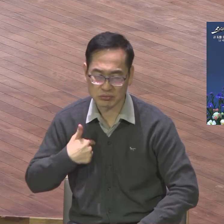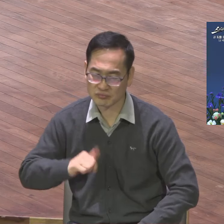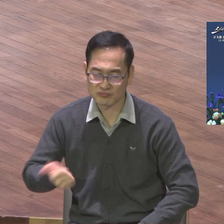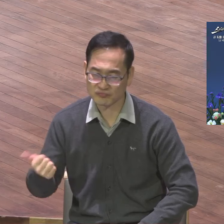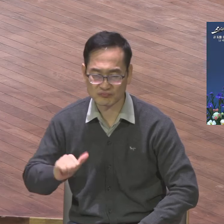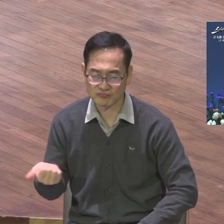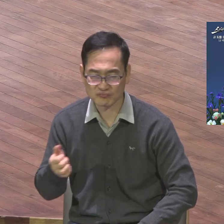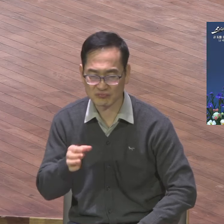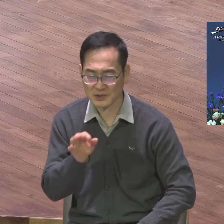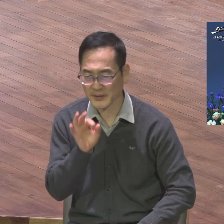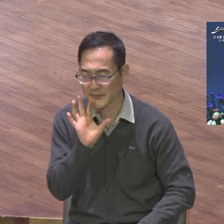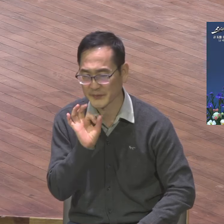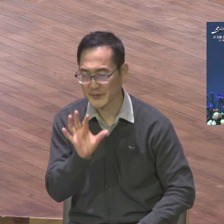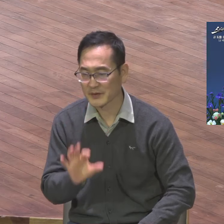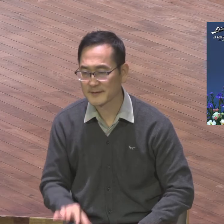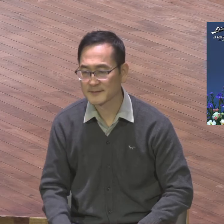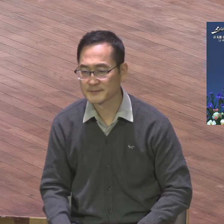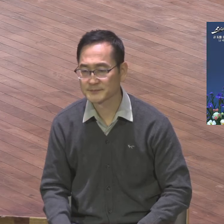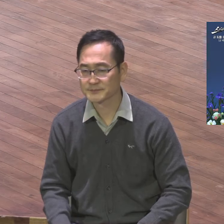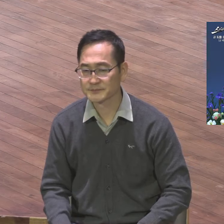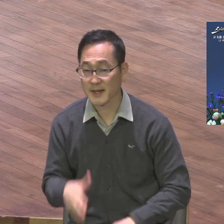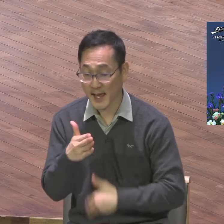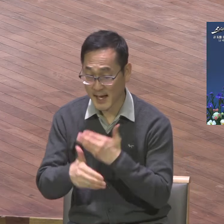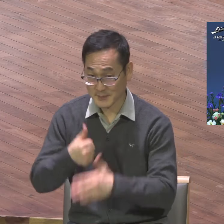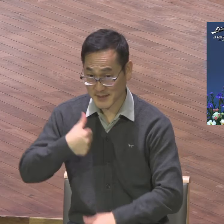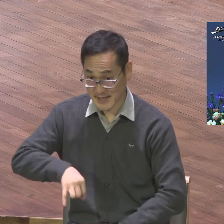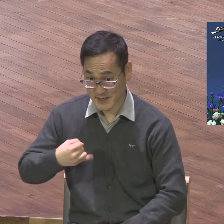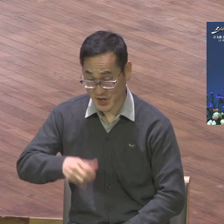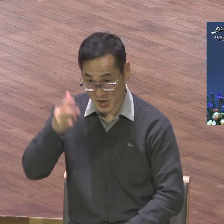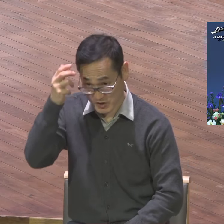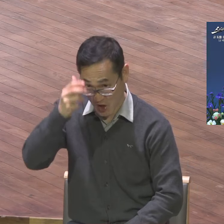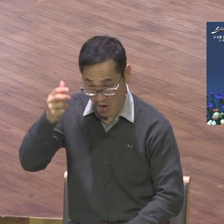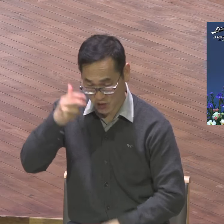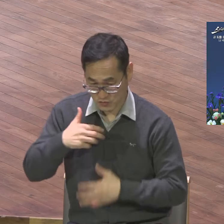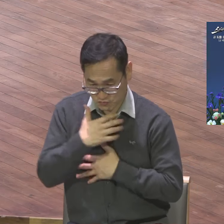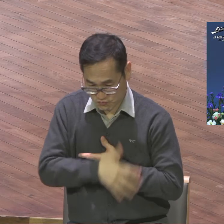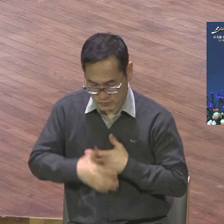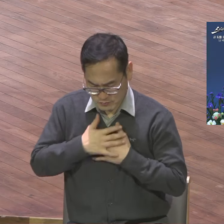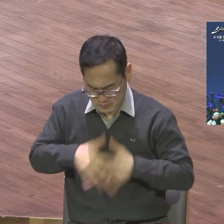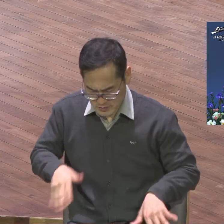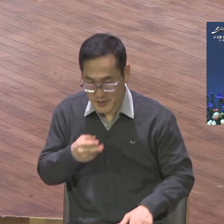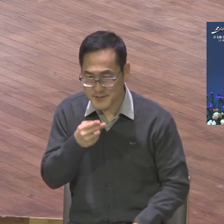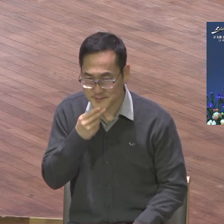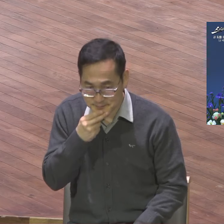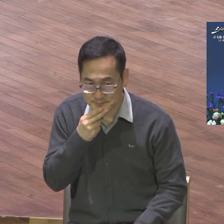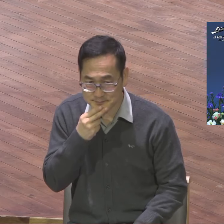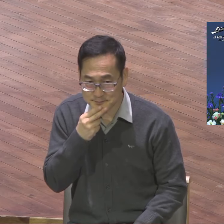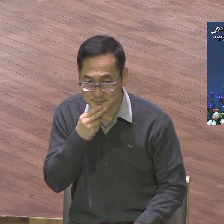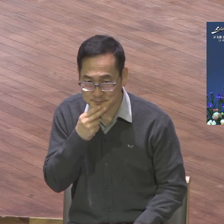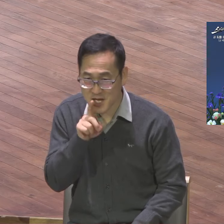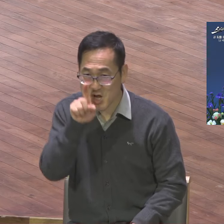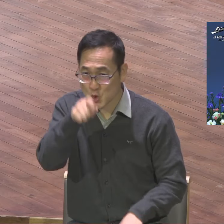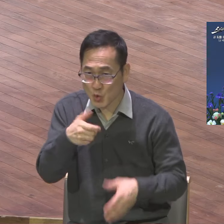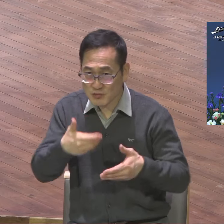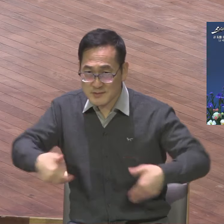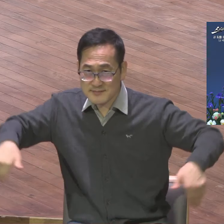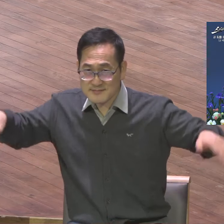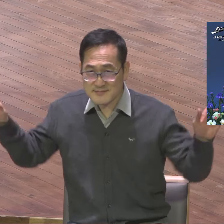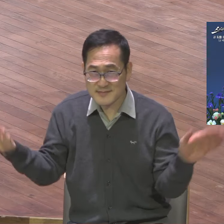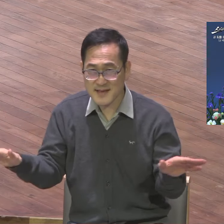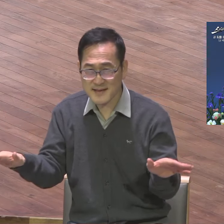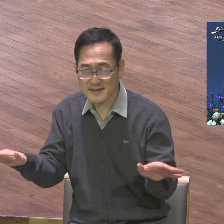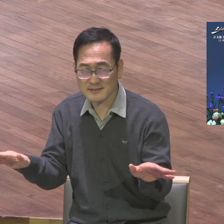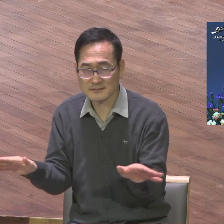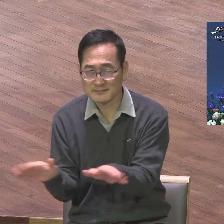상황 속에서 하나님의 자녀가 영적으로 육신적으로 지치지 않고 독수리가 창공을